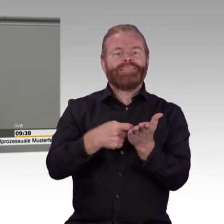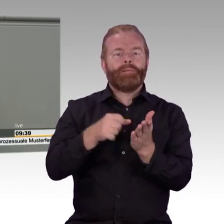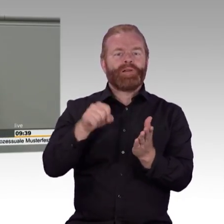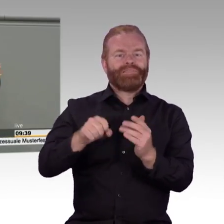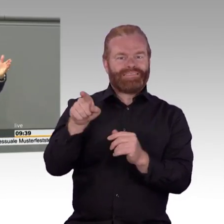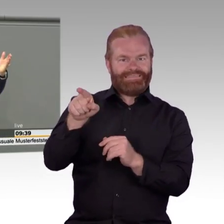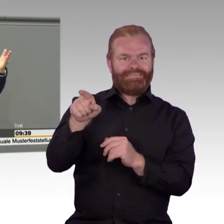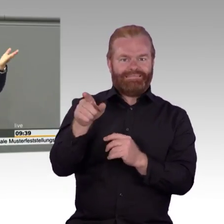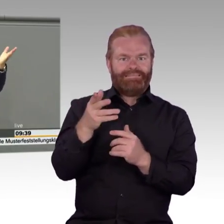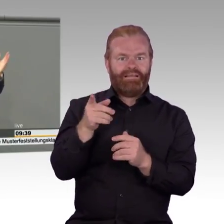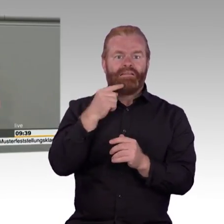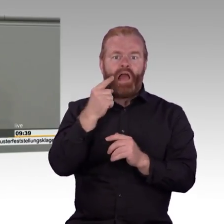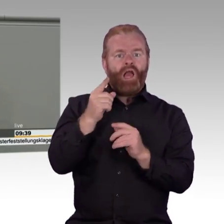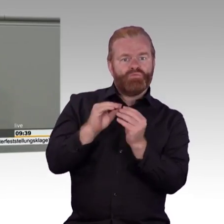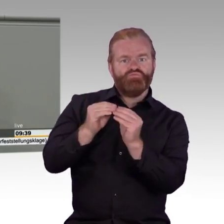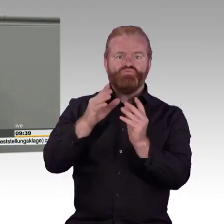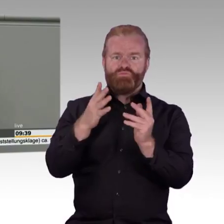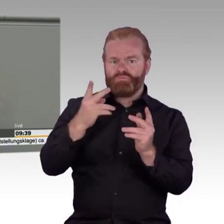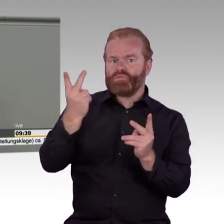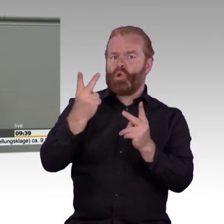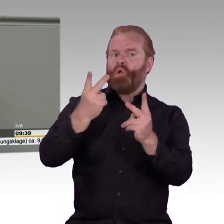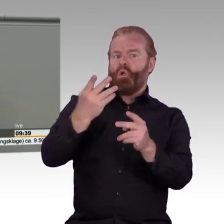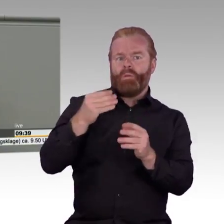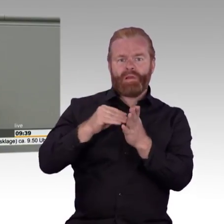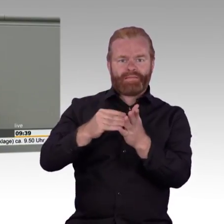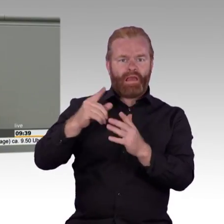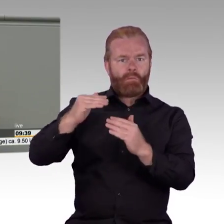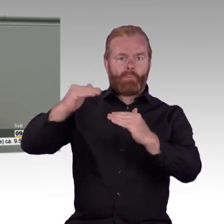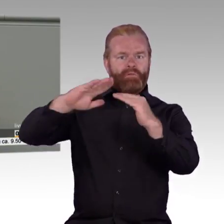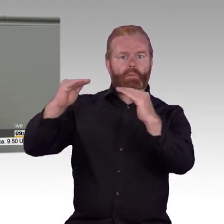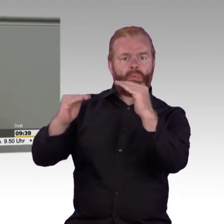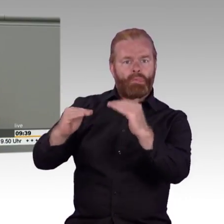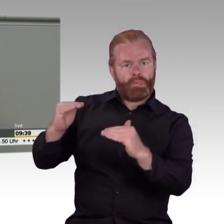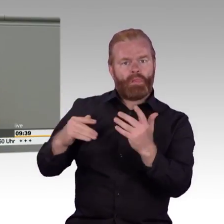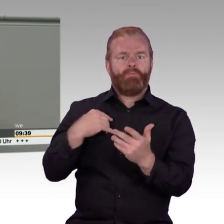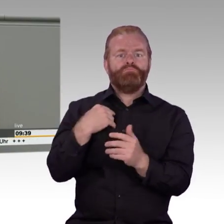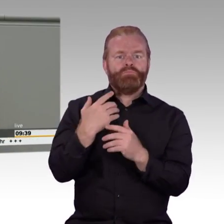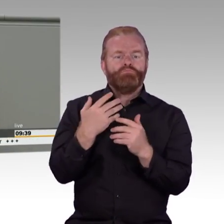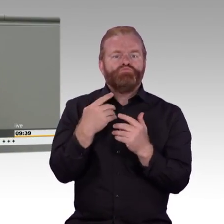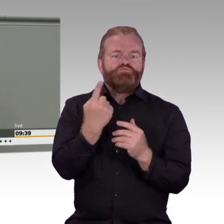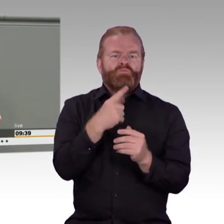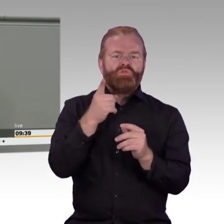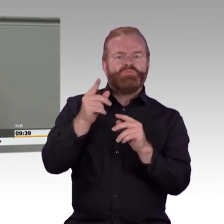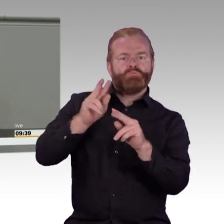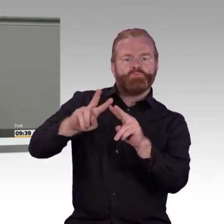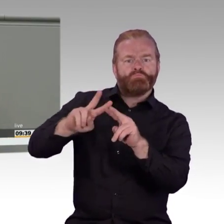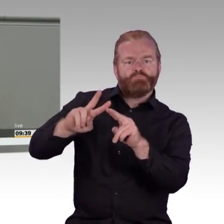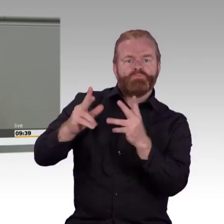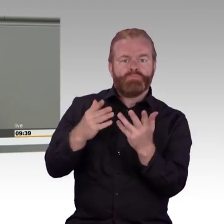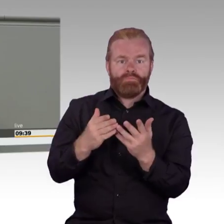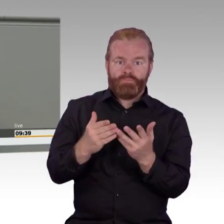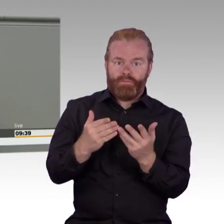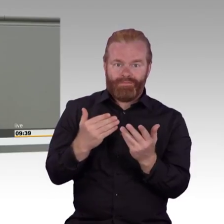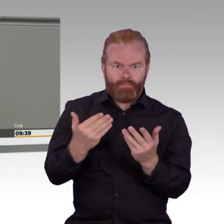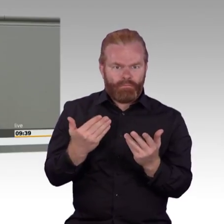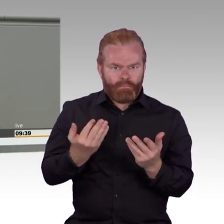Frau Barley mit eine für alle. Das stimmt auch hinten und vorne nicht, eine für alle. Der Name ist schlicht irreführend. Es ist erstens mal